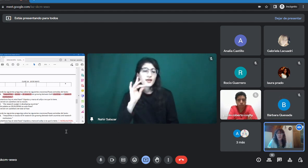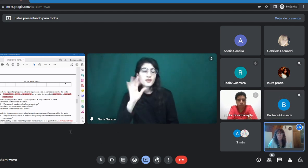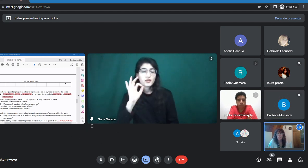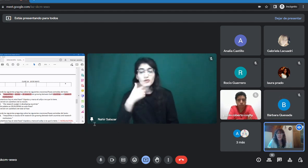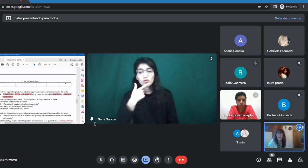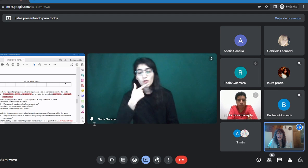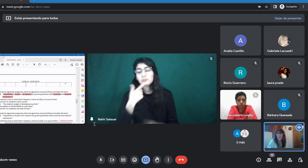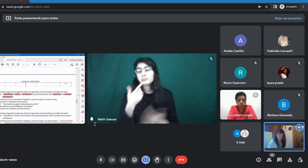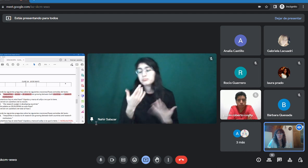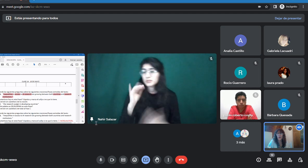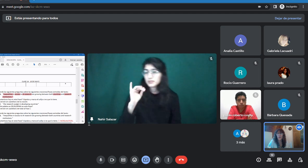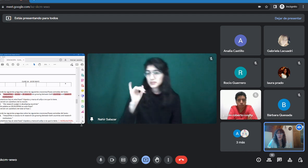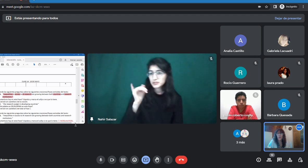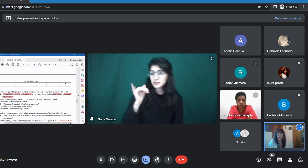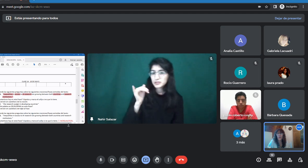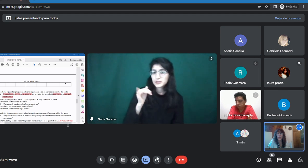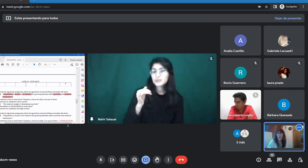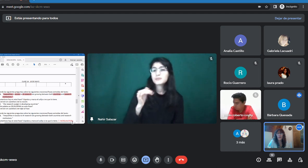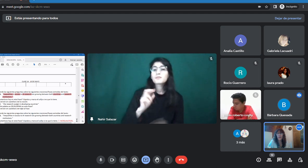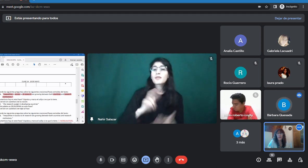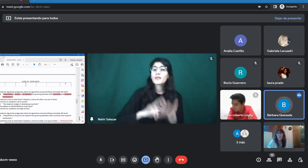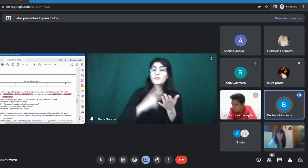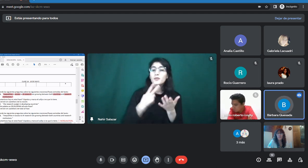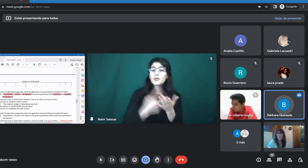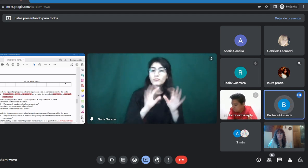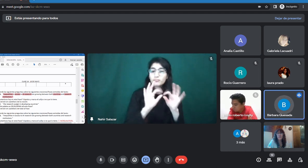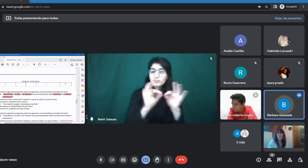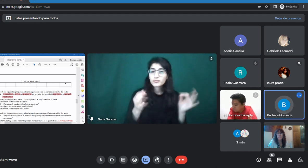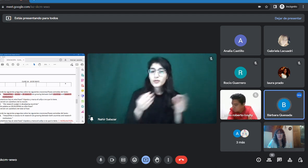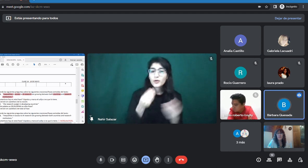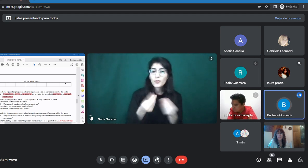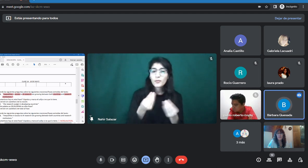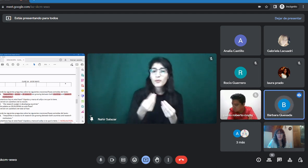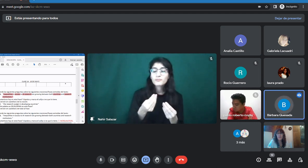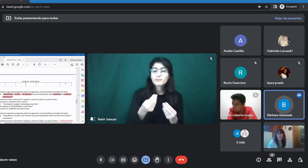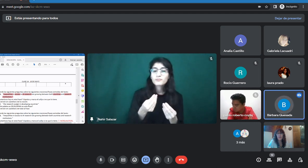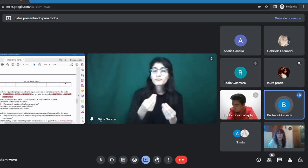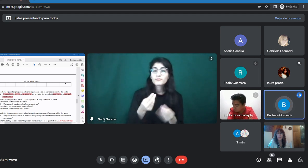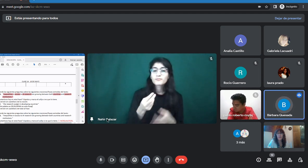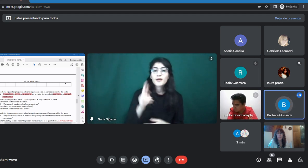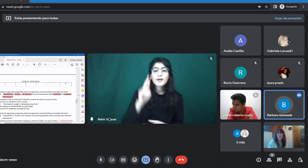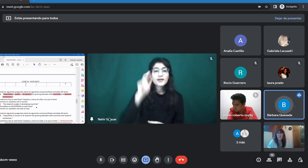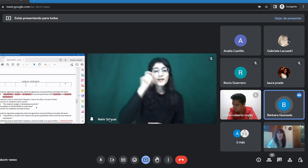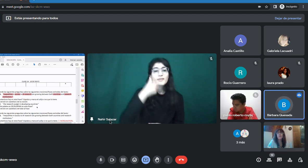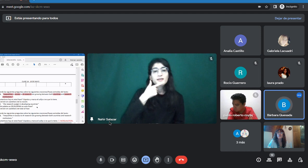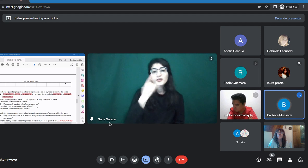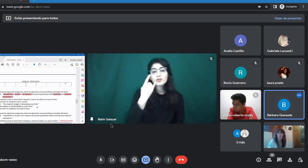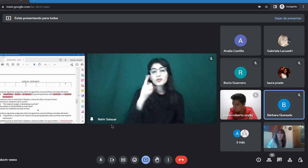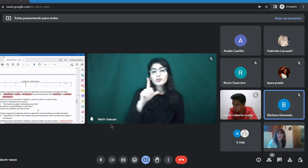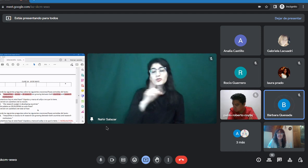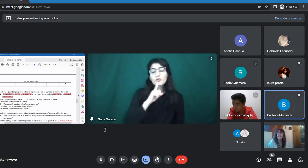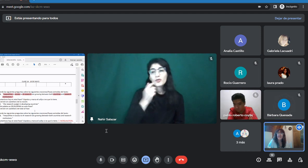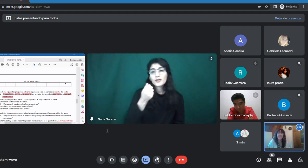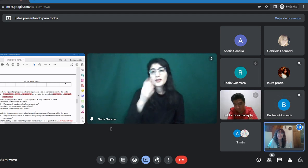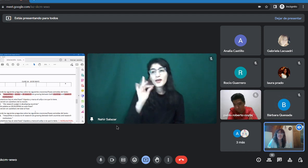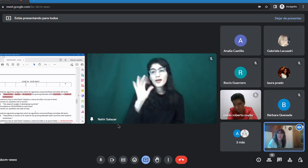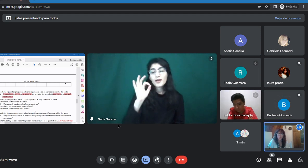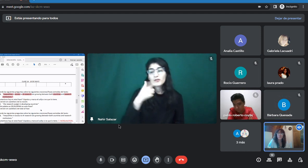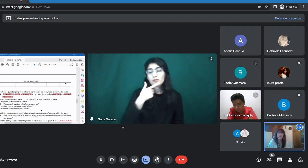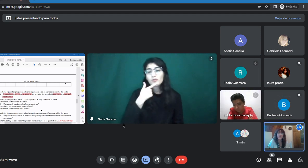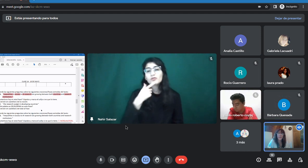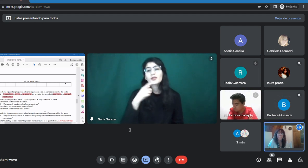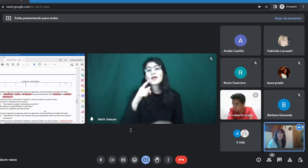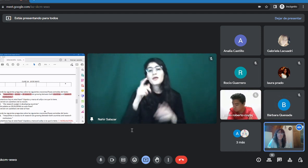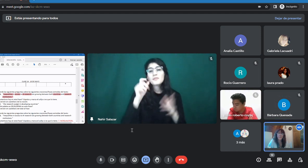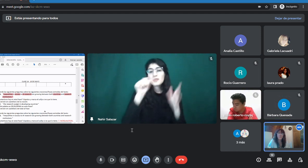Entonces, ¿cómo sería la traducción? El resultado de la investigación en los países en desarrollo. En los países en desarrollo.